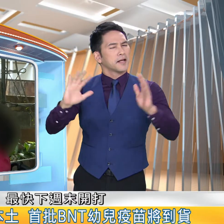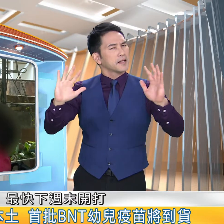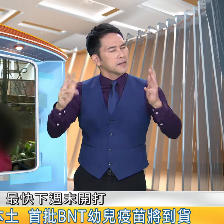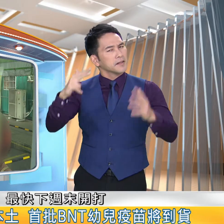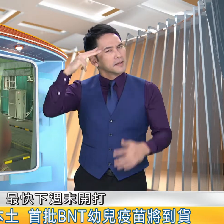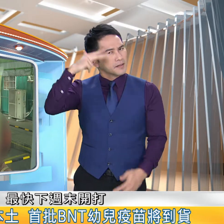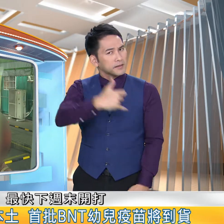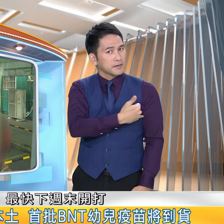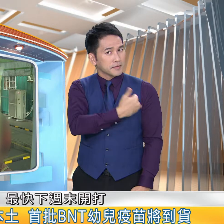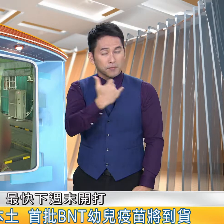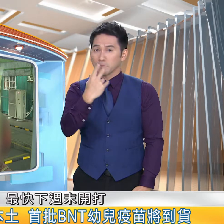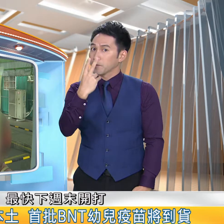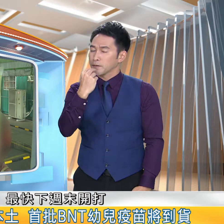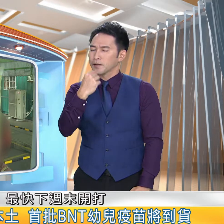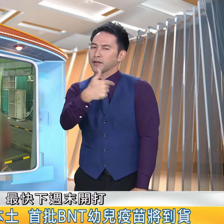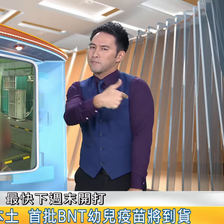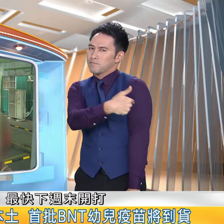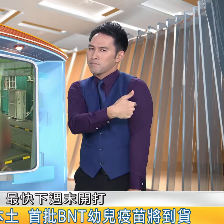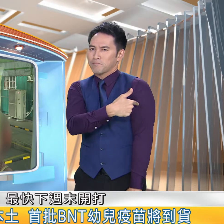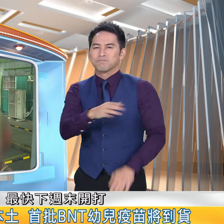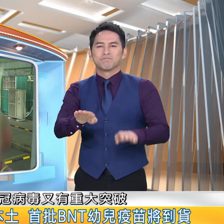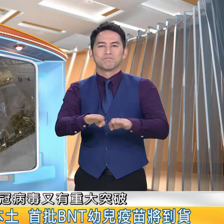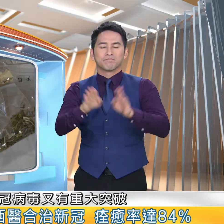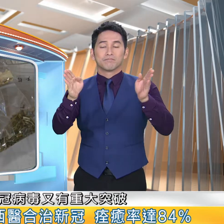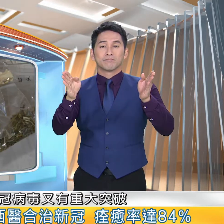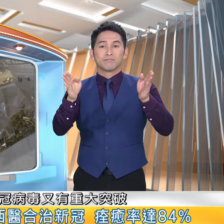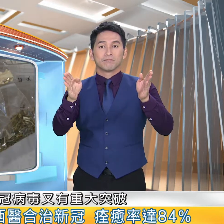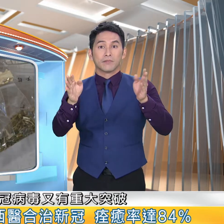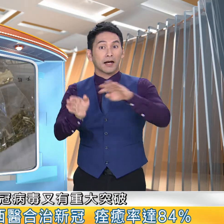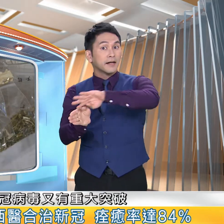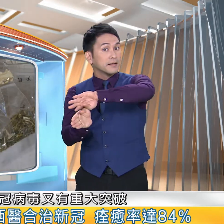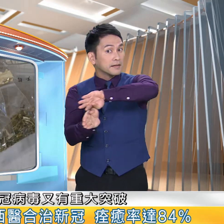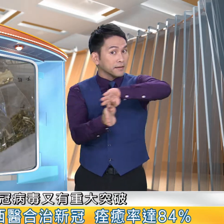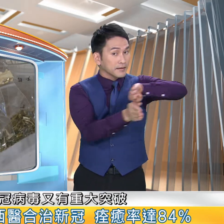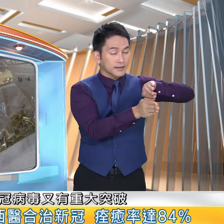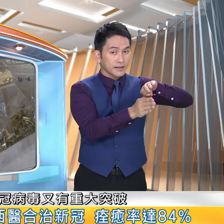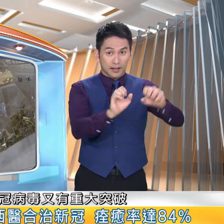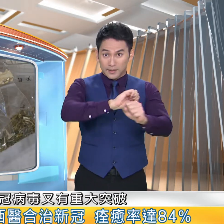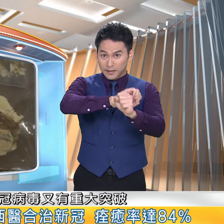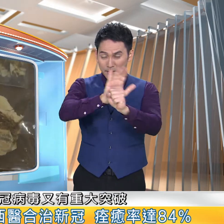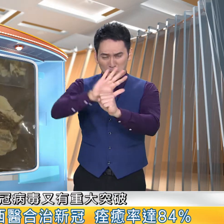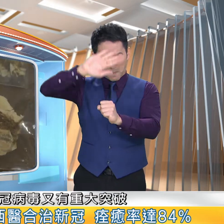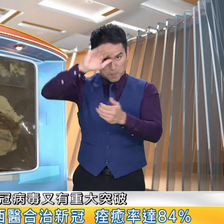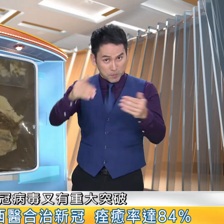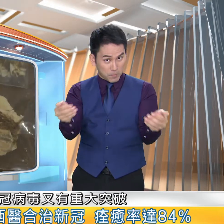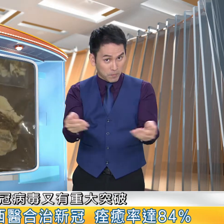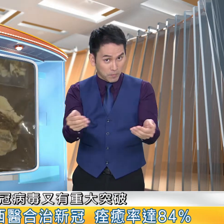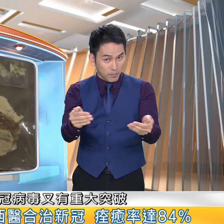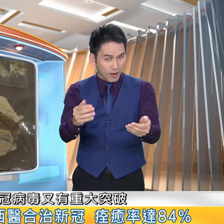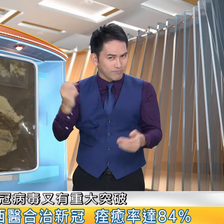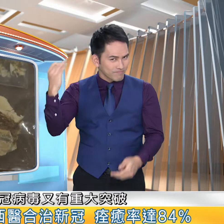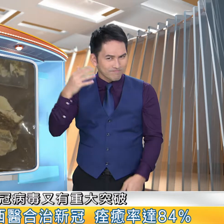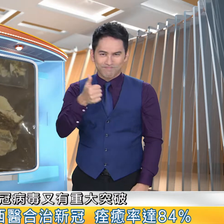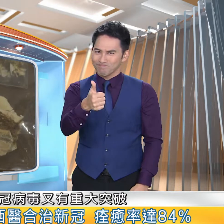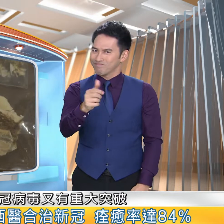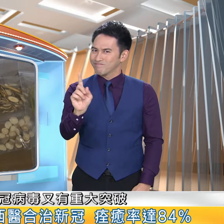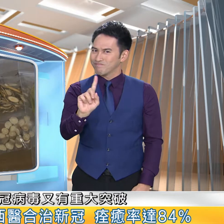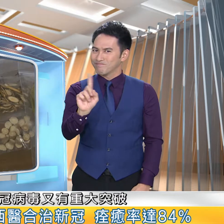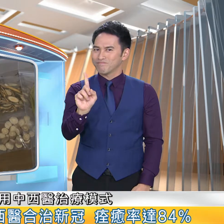打。此外，在治疗新冠病毒又有了重大突破，基隆长庚医